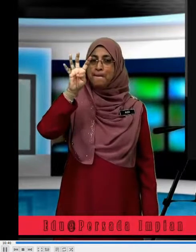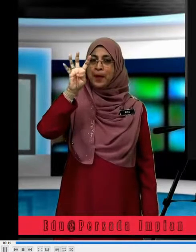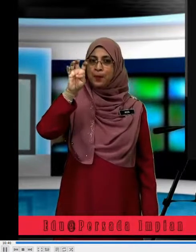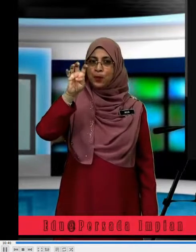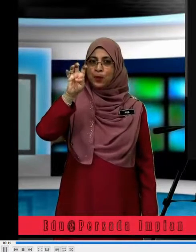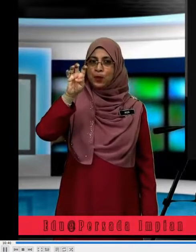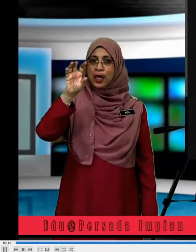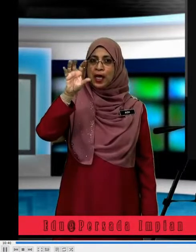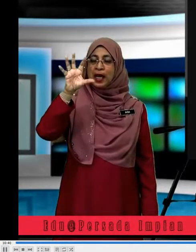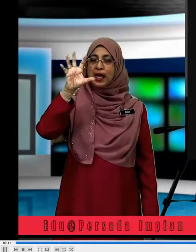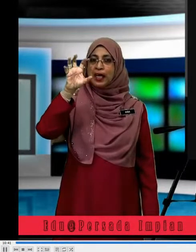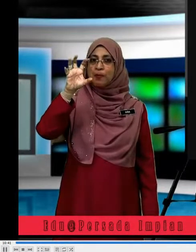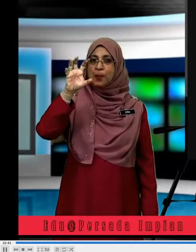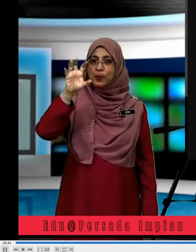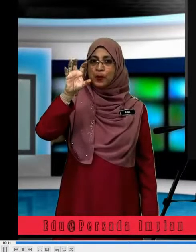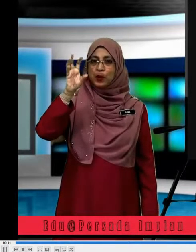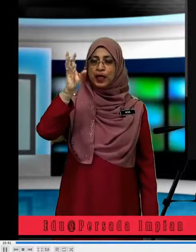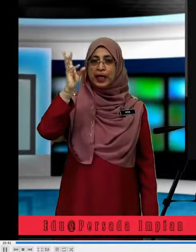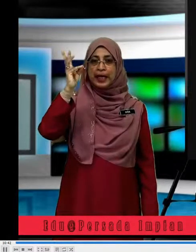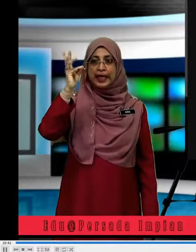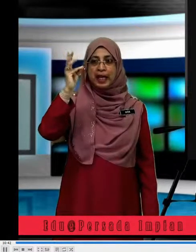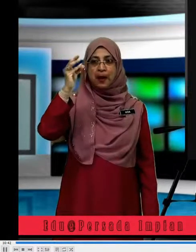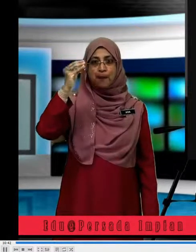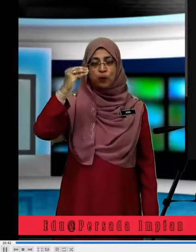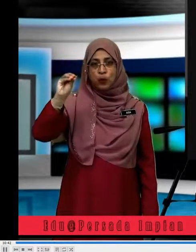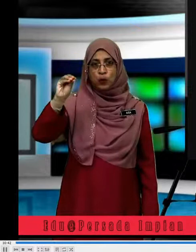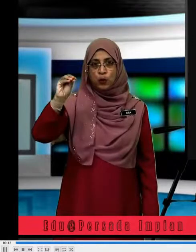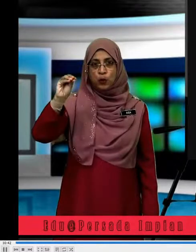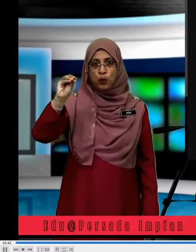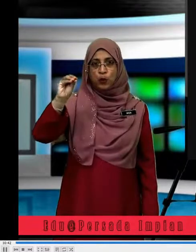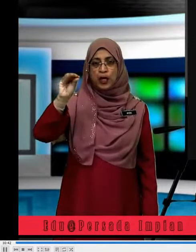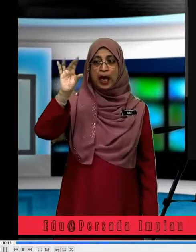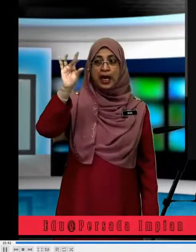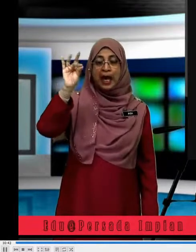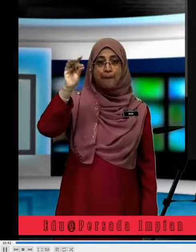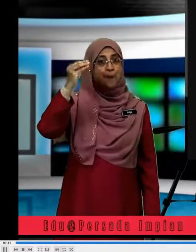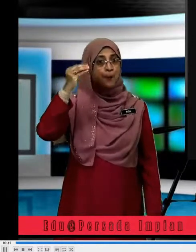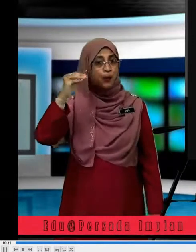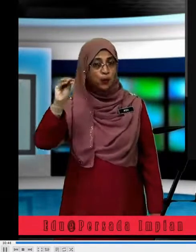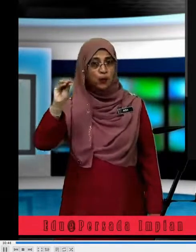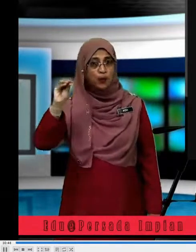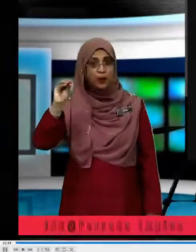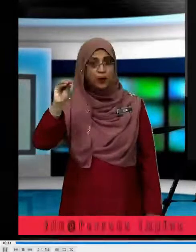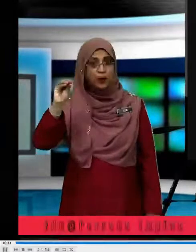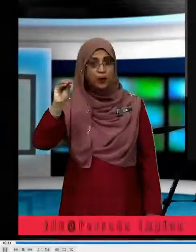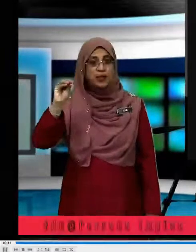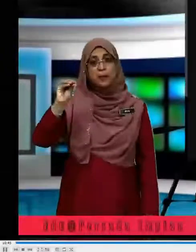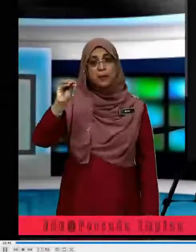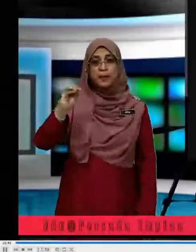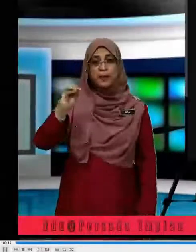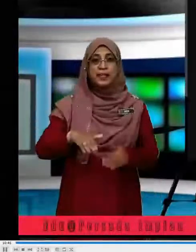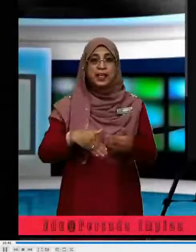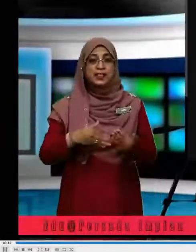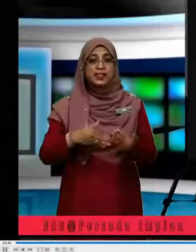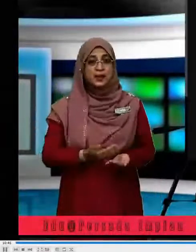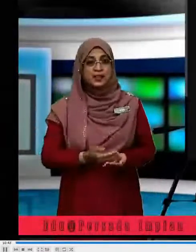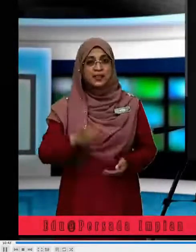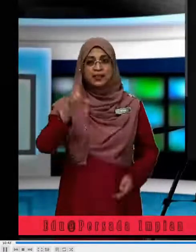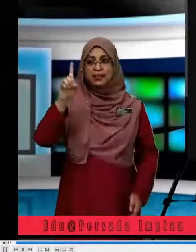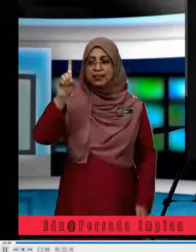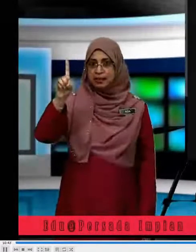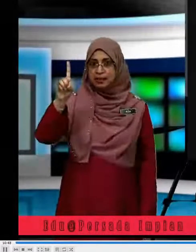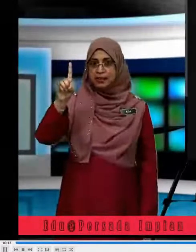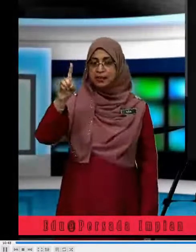40 50 60 80 Bagaimana dengan 100